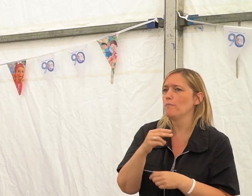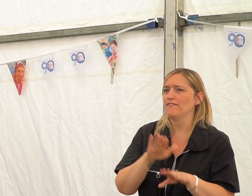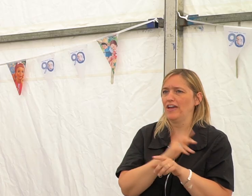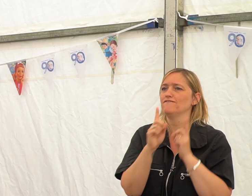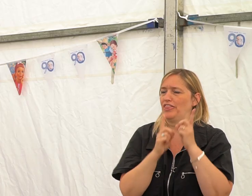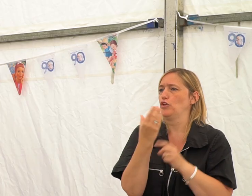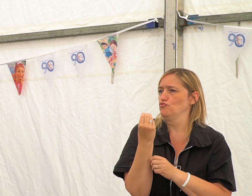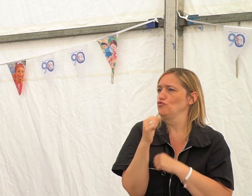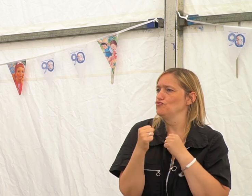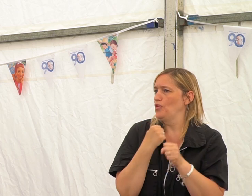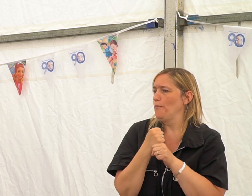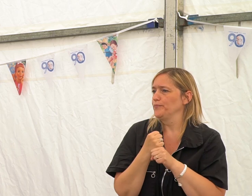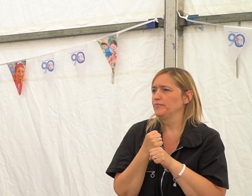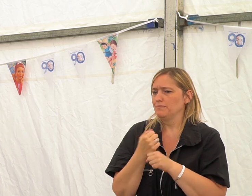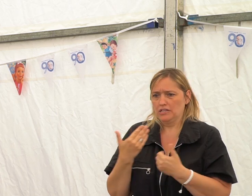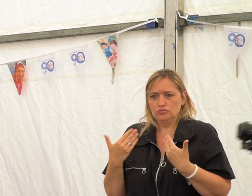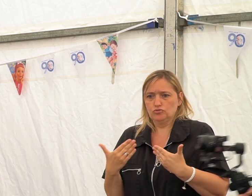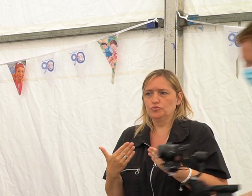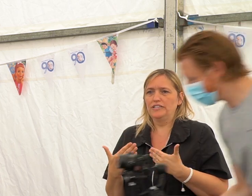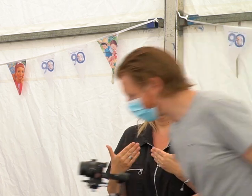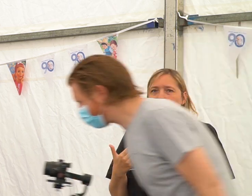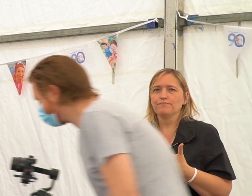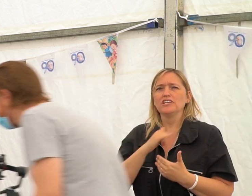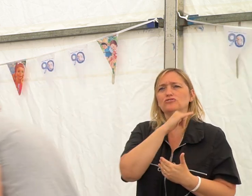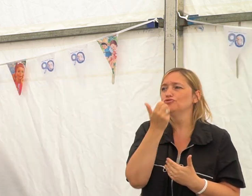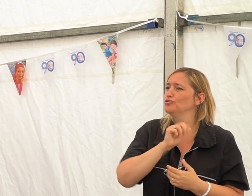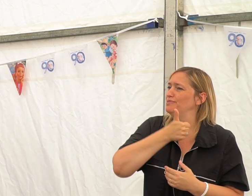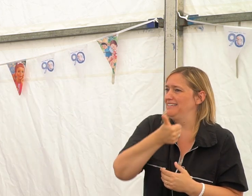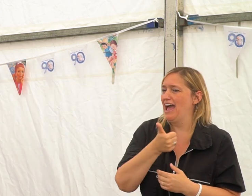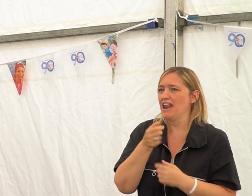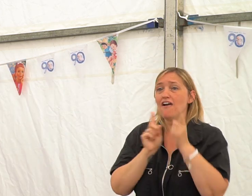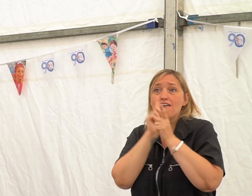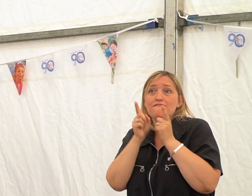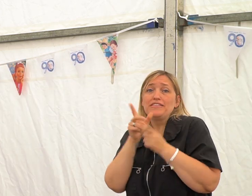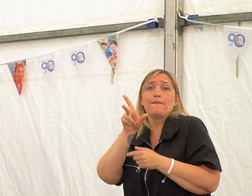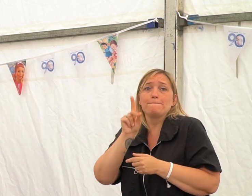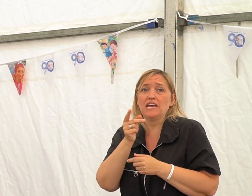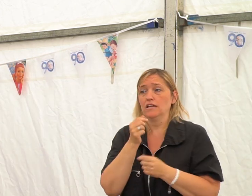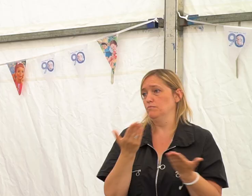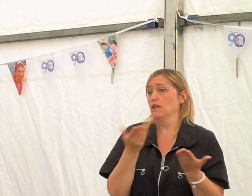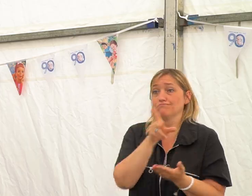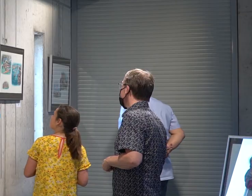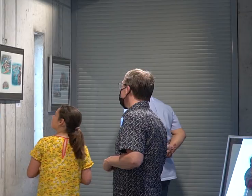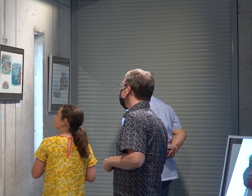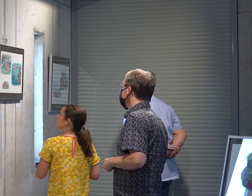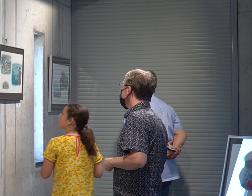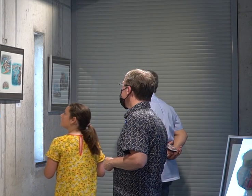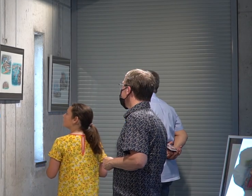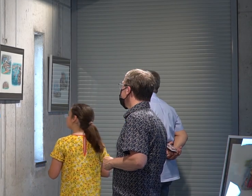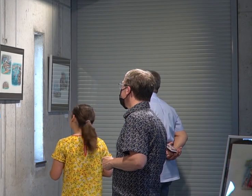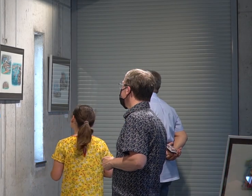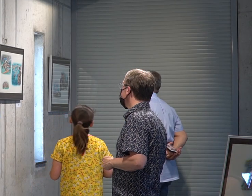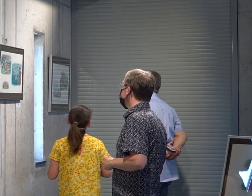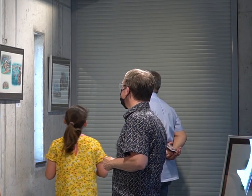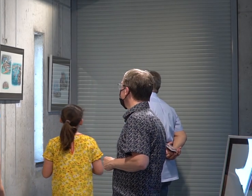de Marcel Marlier, mais aujourd'hui est un jour particulier puisque c'est la fête des pères. Et quel plus beau père que celui de Martine, évidemment, le papa de Martine que